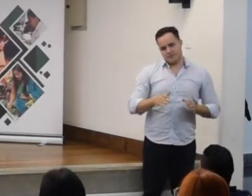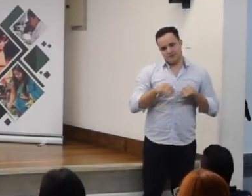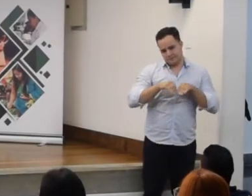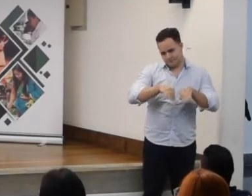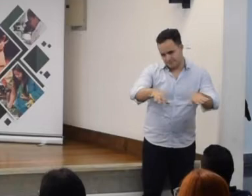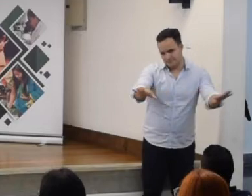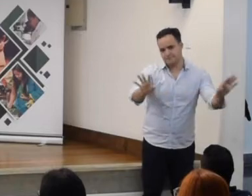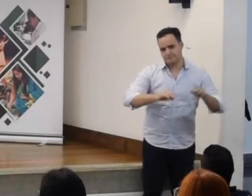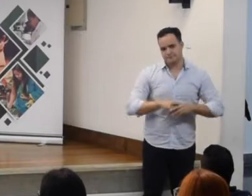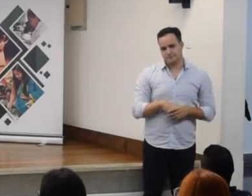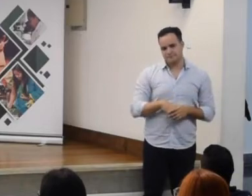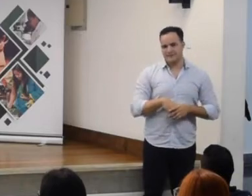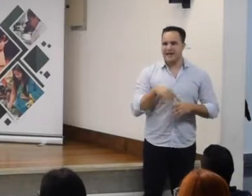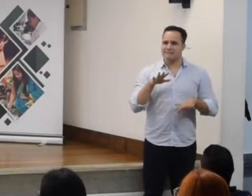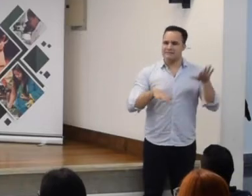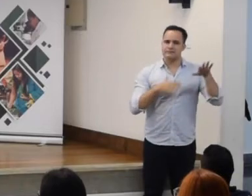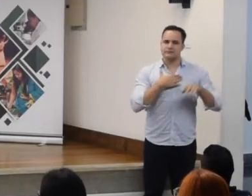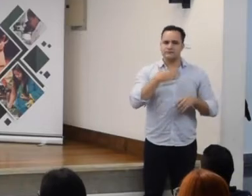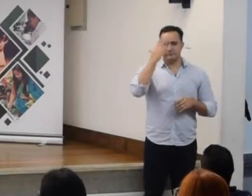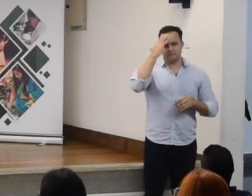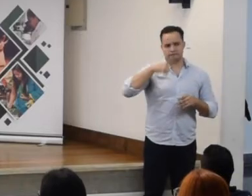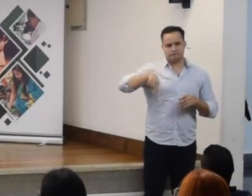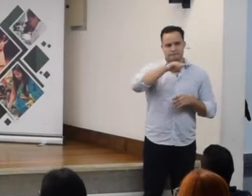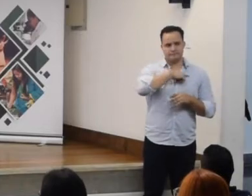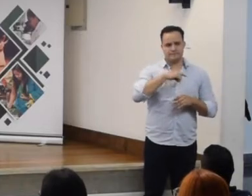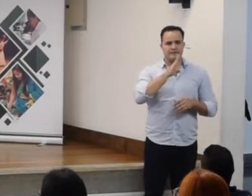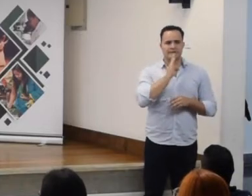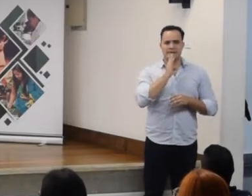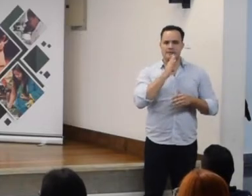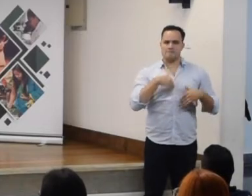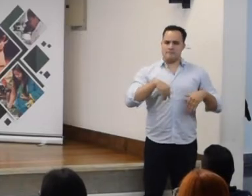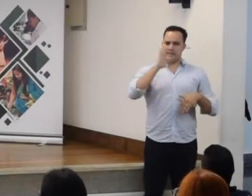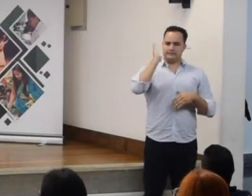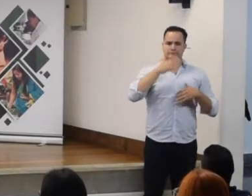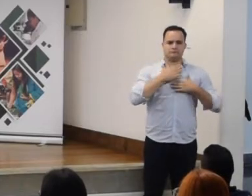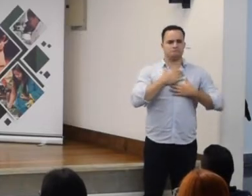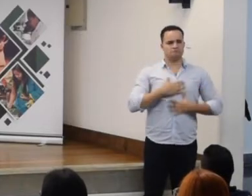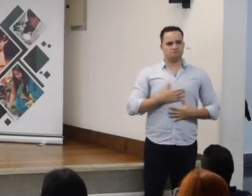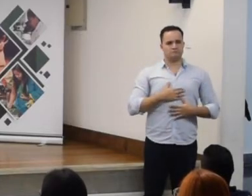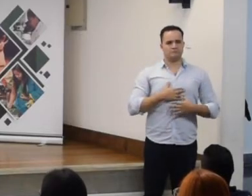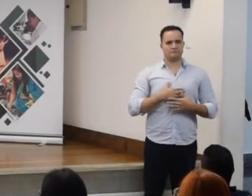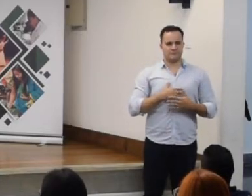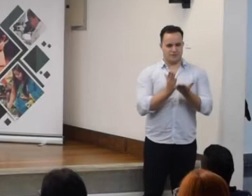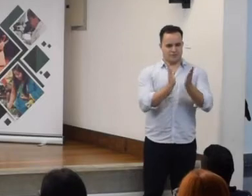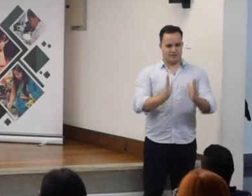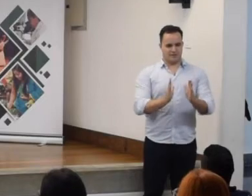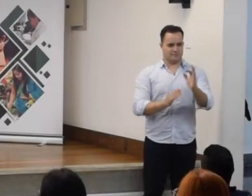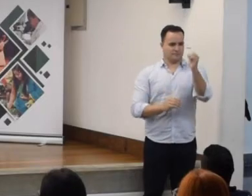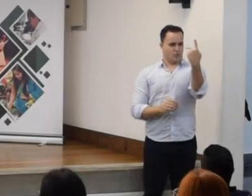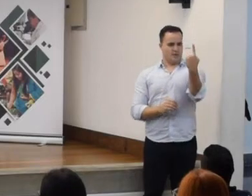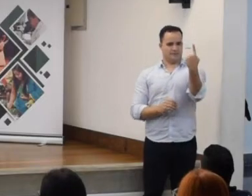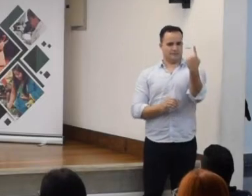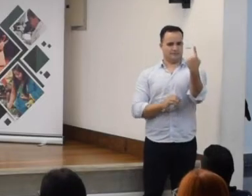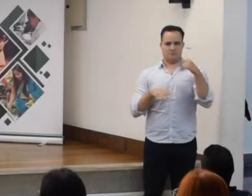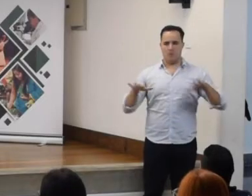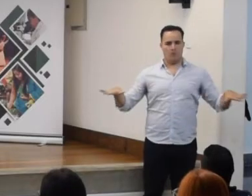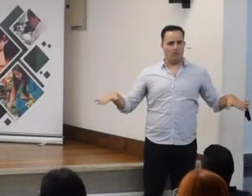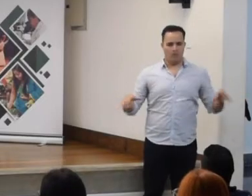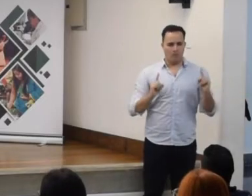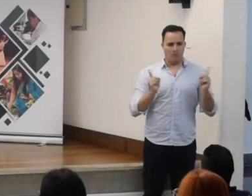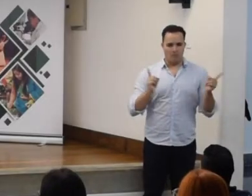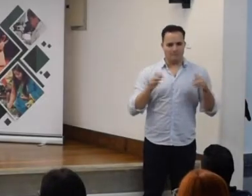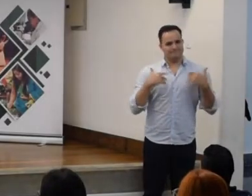primer plano pareciera que nuestros beneficiarios primeros son los estudiantes, ¿sí? Bueno, entonces